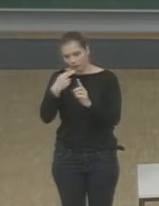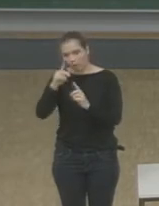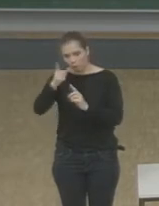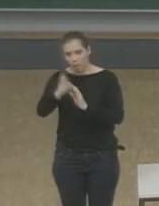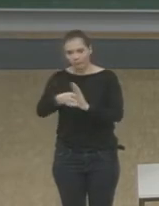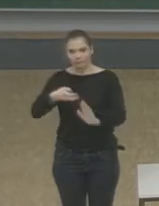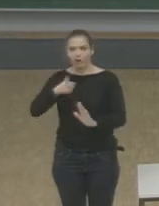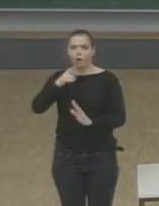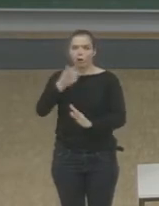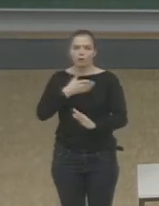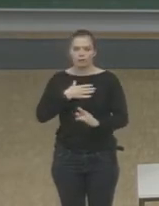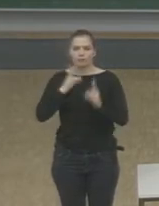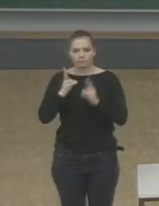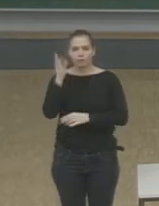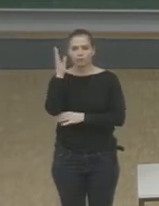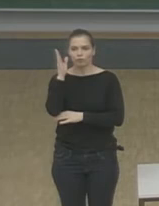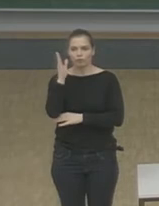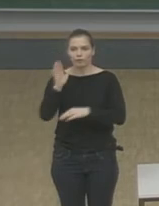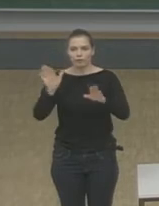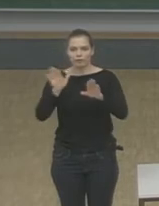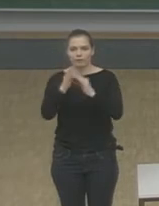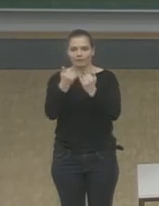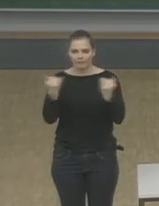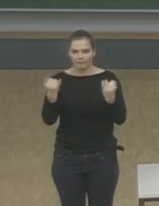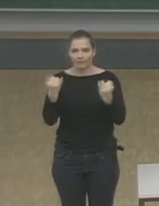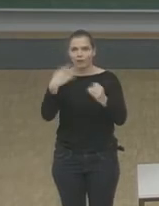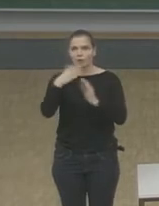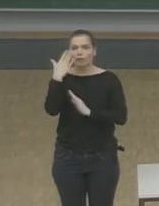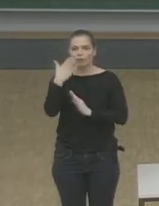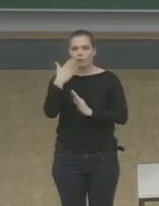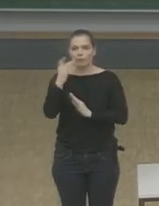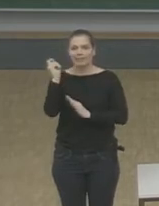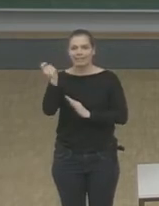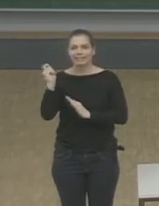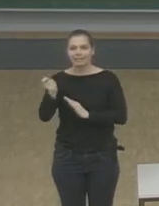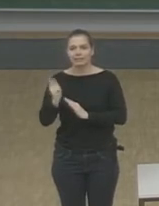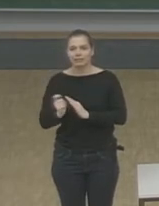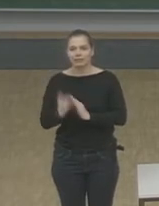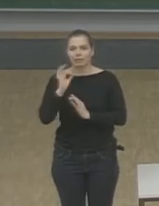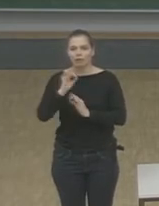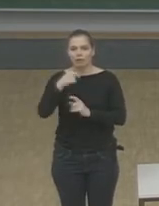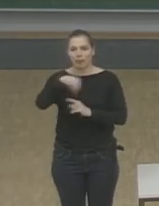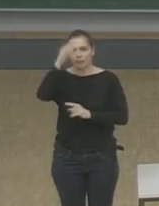den Vortrag stilecht mit 5 Thesen für und wider den Ablass der Bildung.